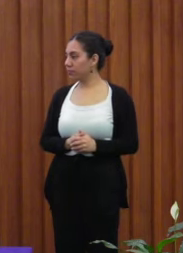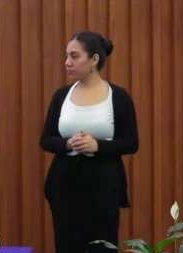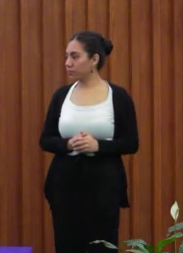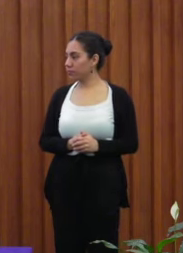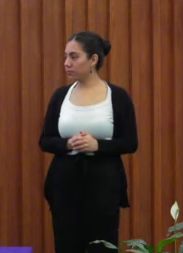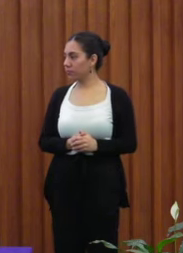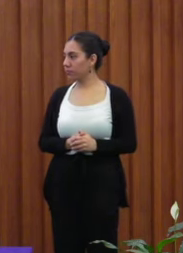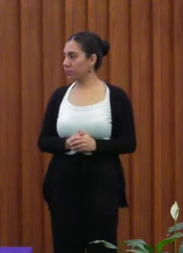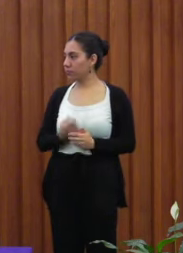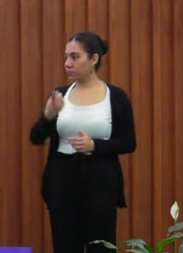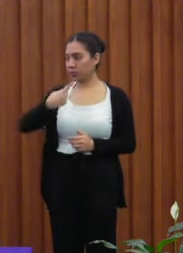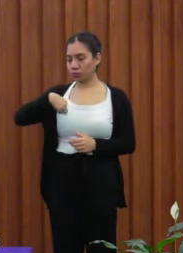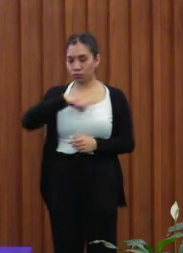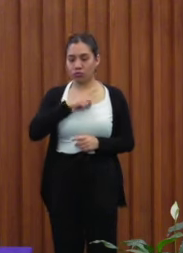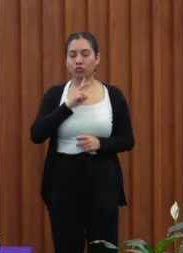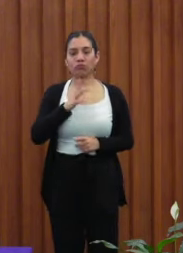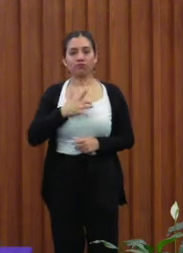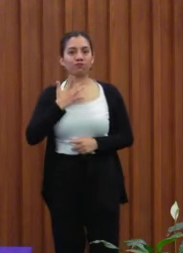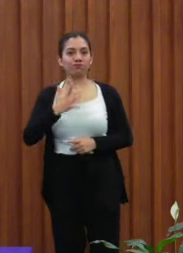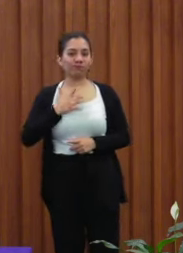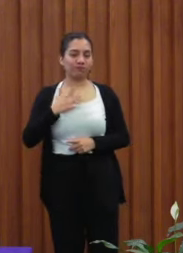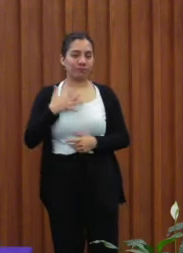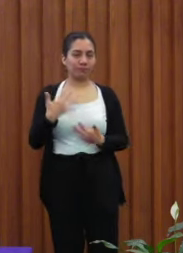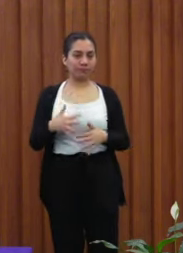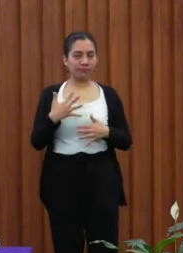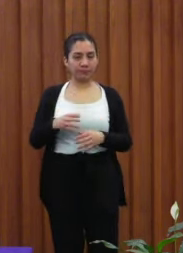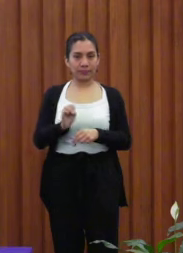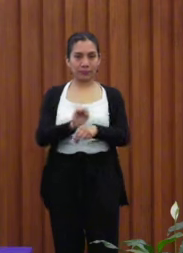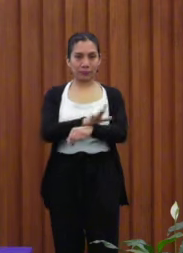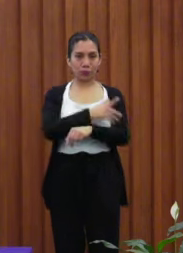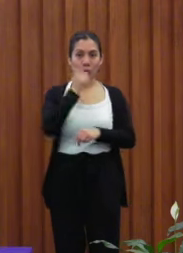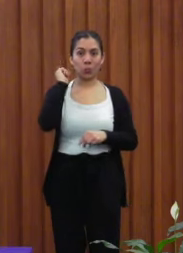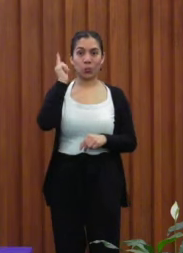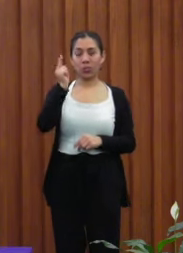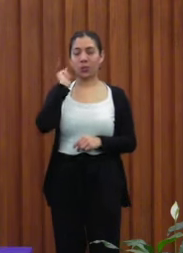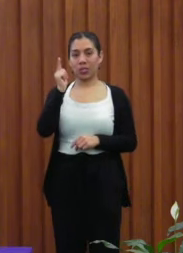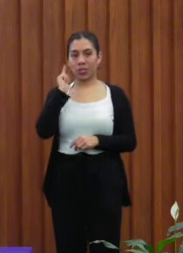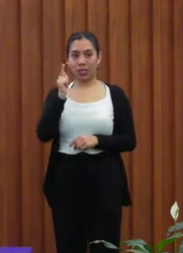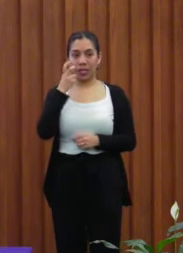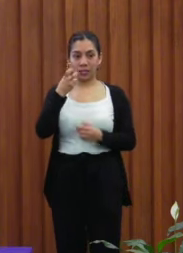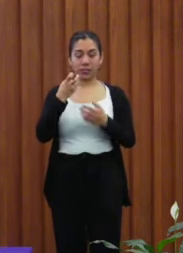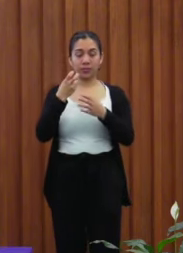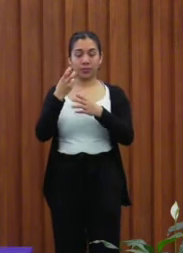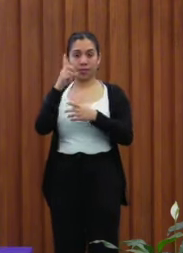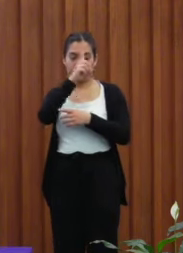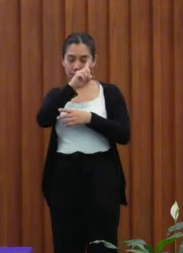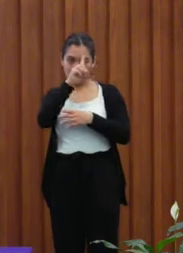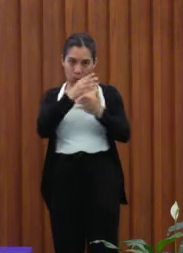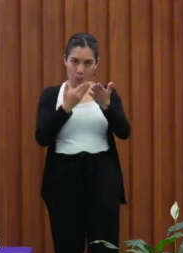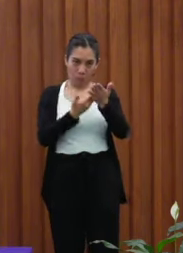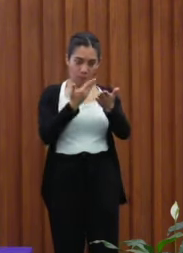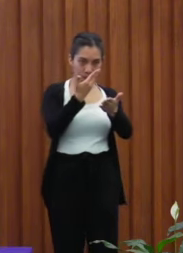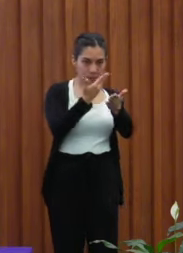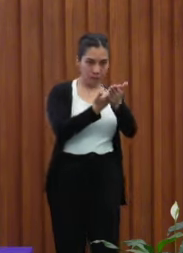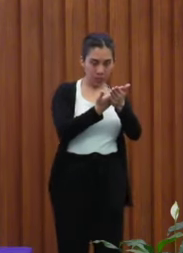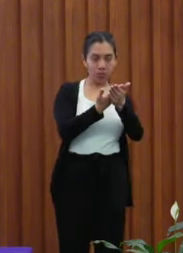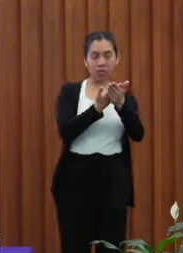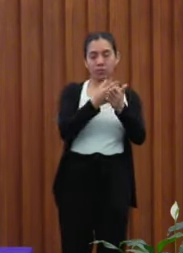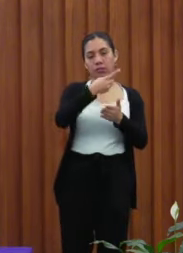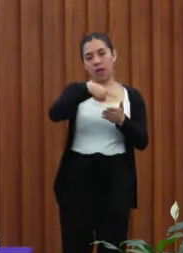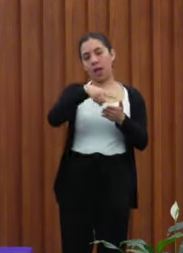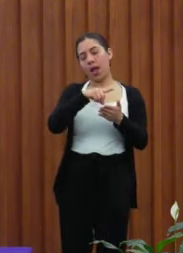Estamos entonces a la expectativa de que sean los puntos recomendatorios cabalmente